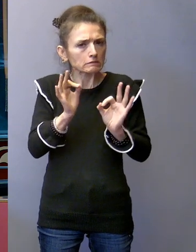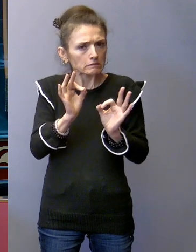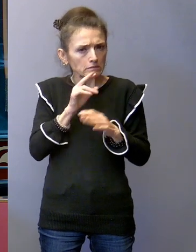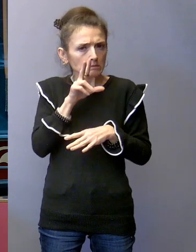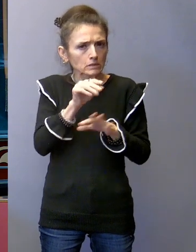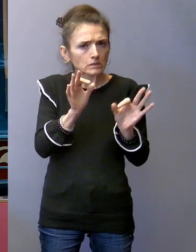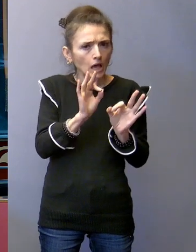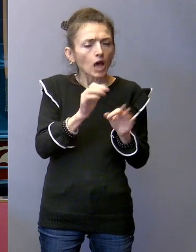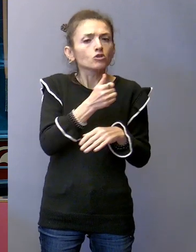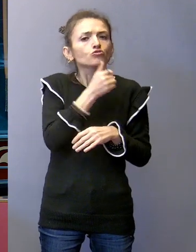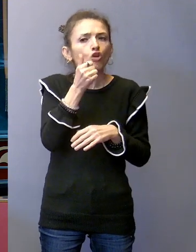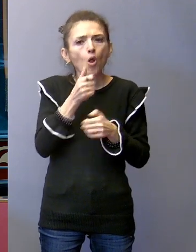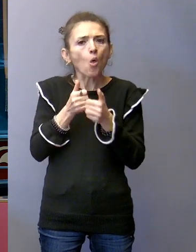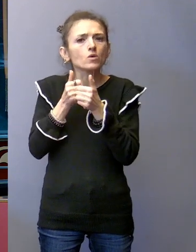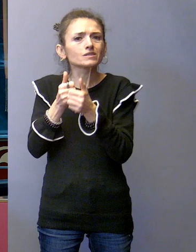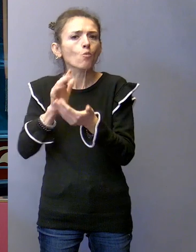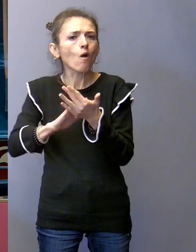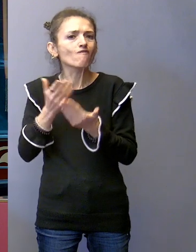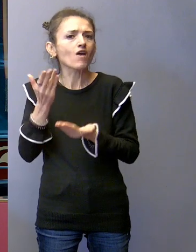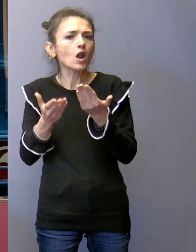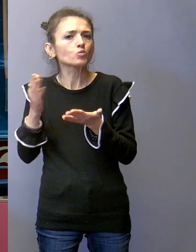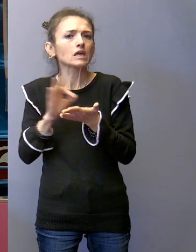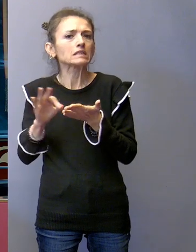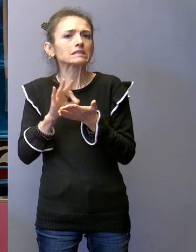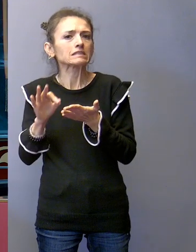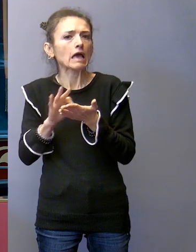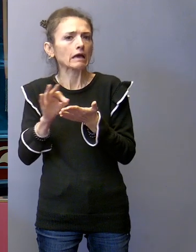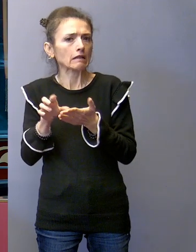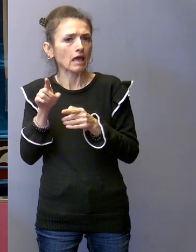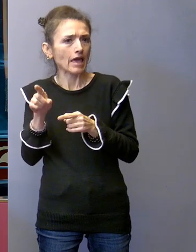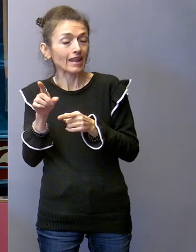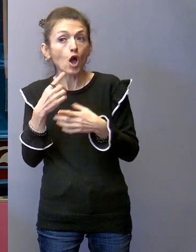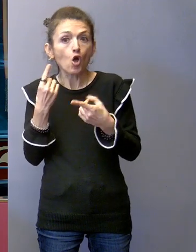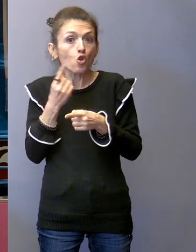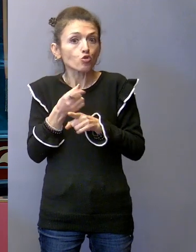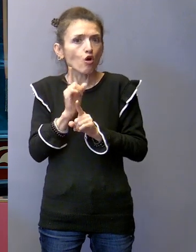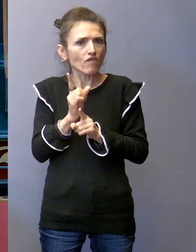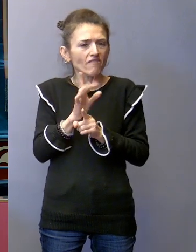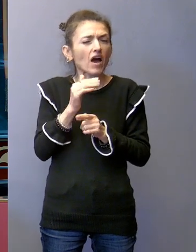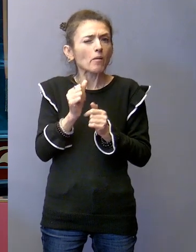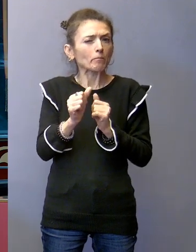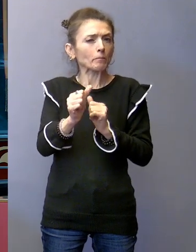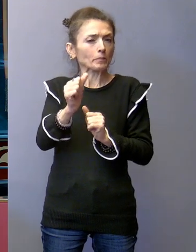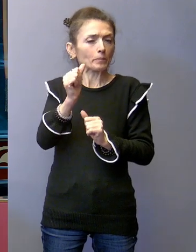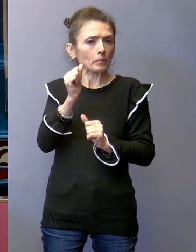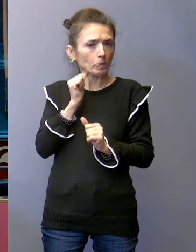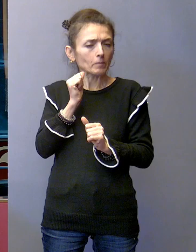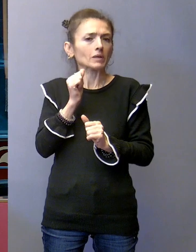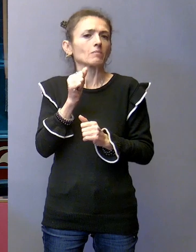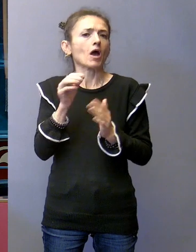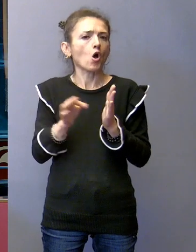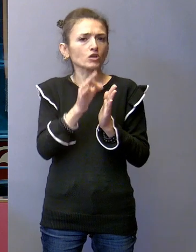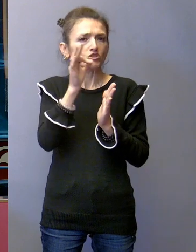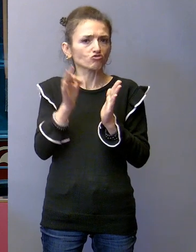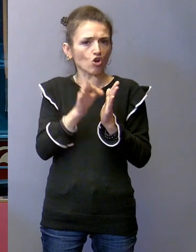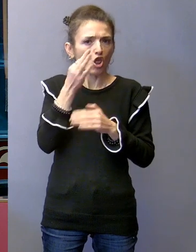valutazione della segreteria contrariamente a quanto avrebbe dovuto fare vale a dire prima che venissero comunque illustrati